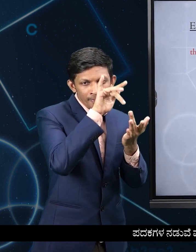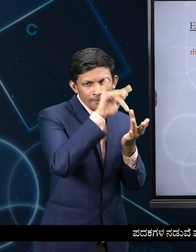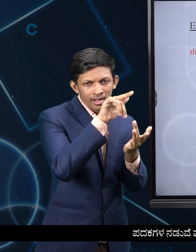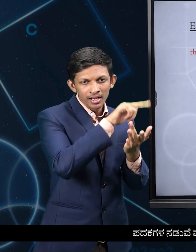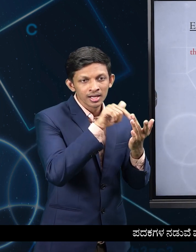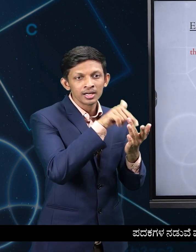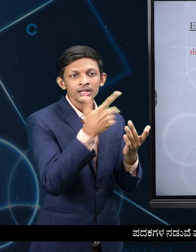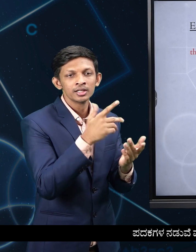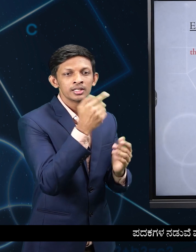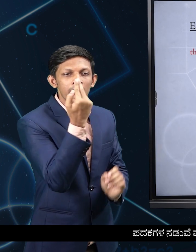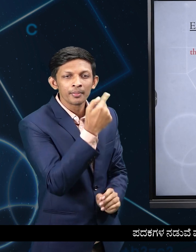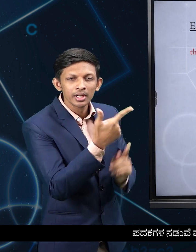22/7.